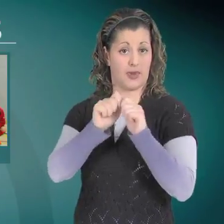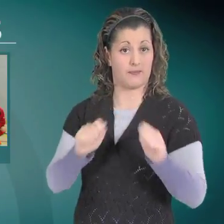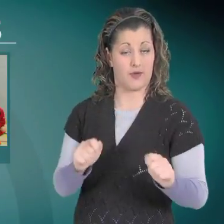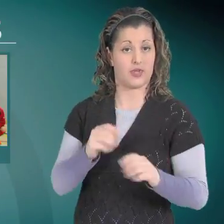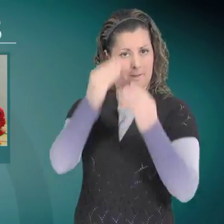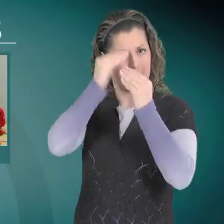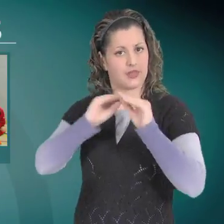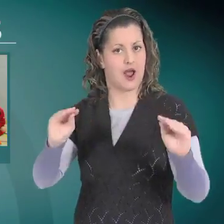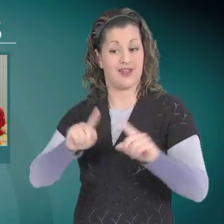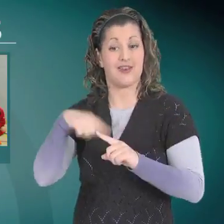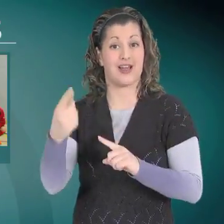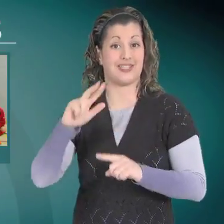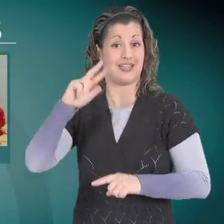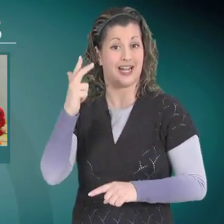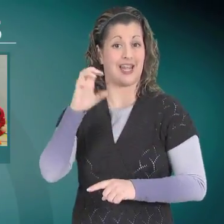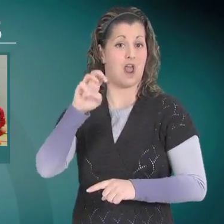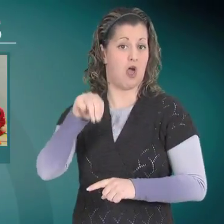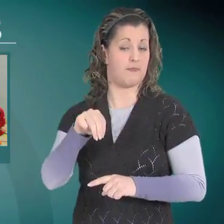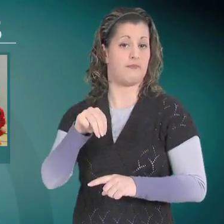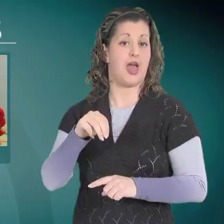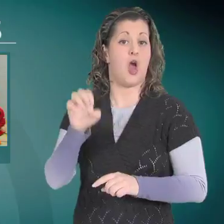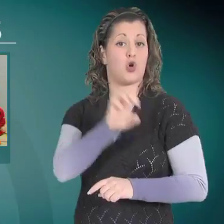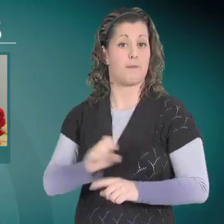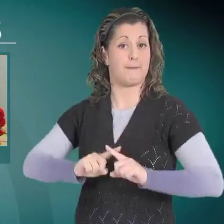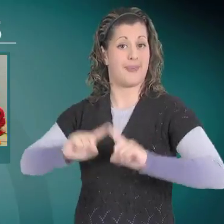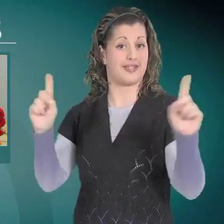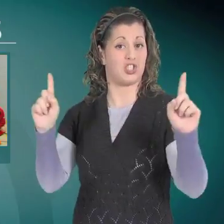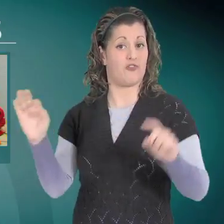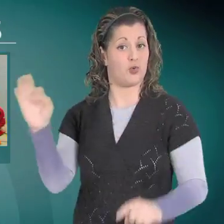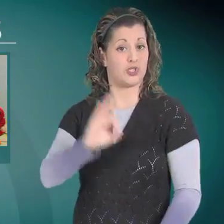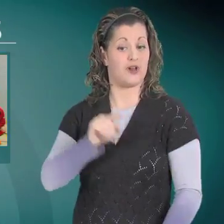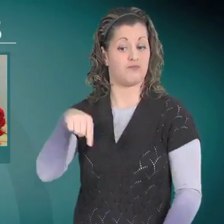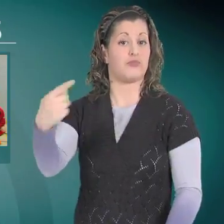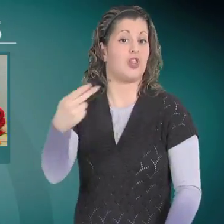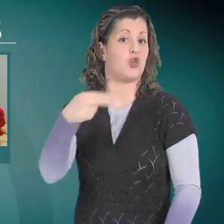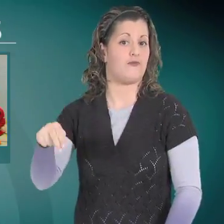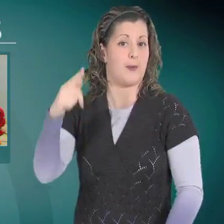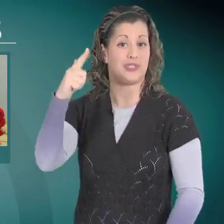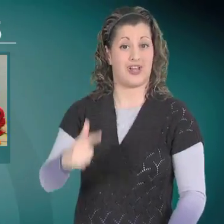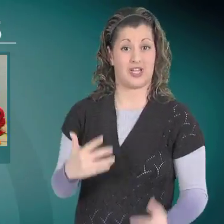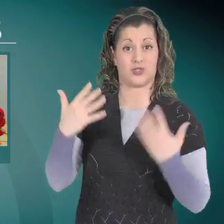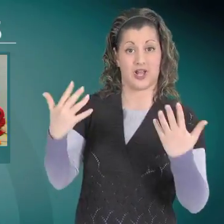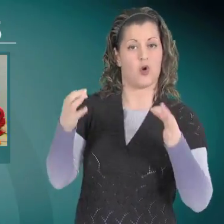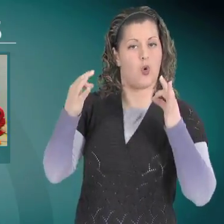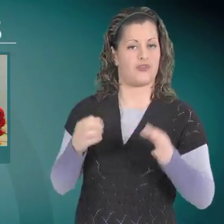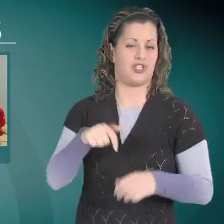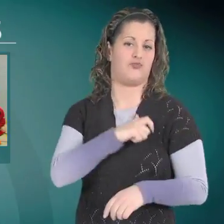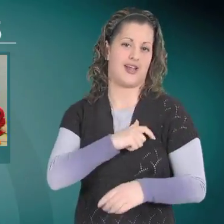verkündet dass die dritte europa meisterschaft im futsal im november 2010 nun offiziell in der schweiz durchgeführt